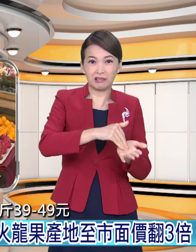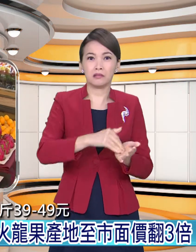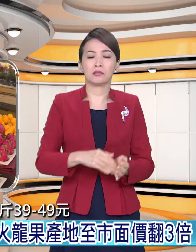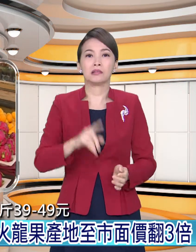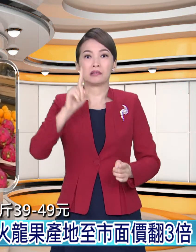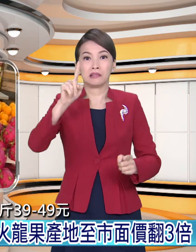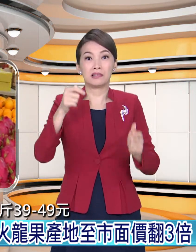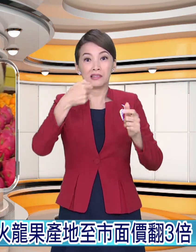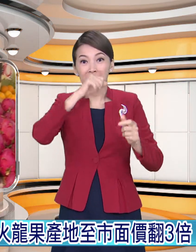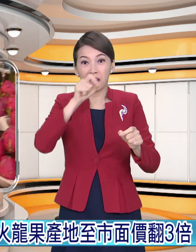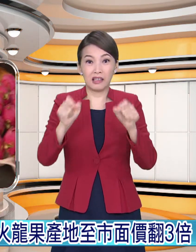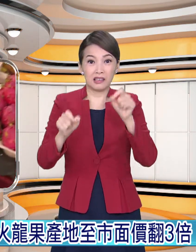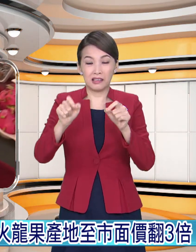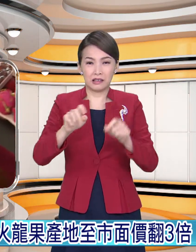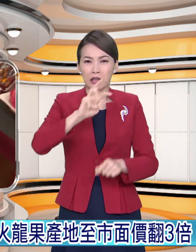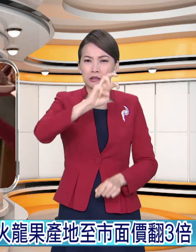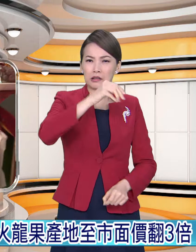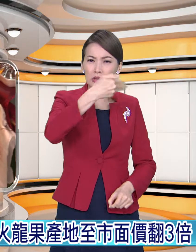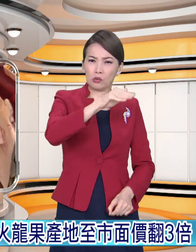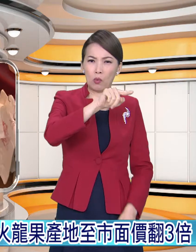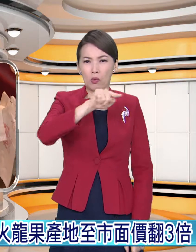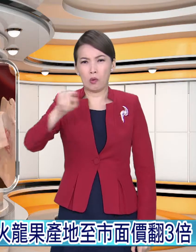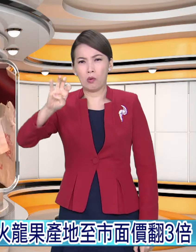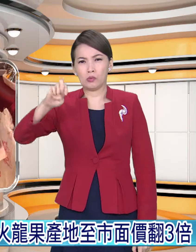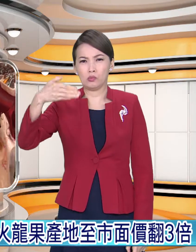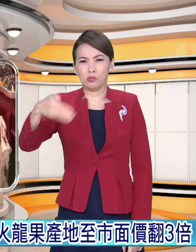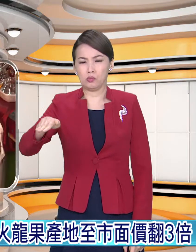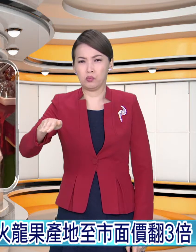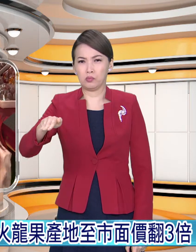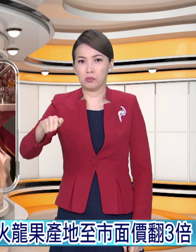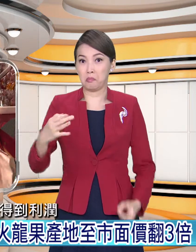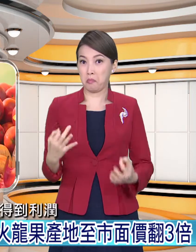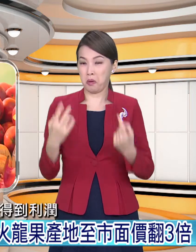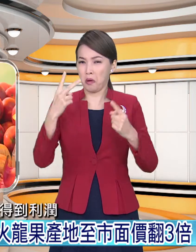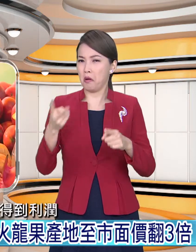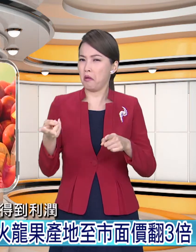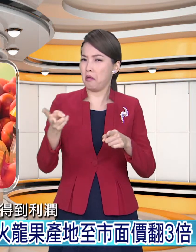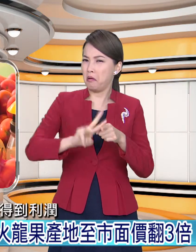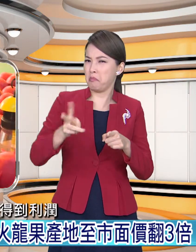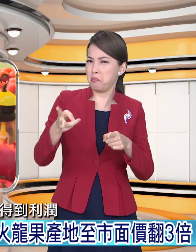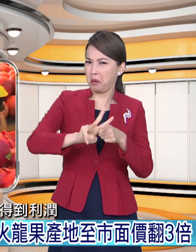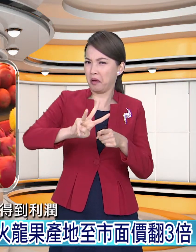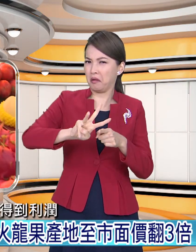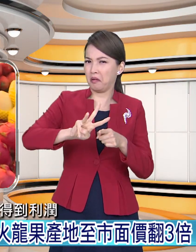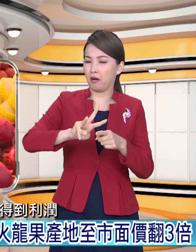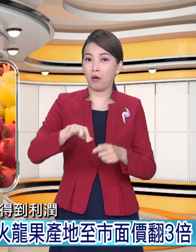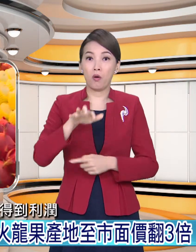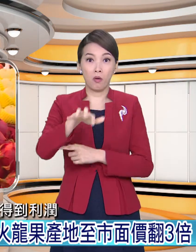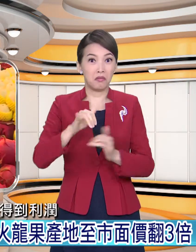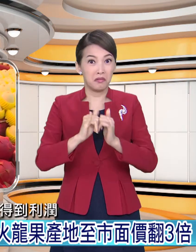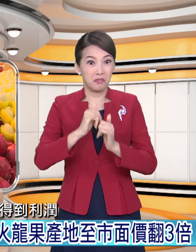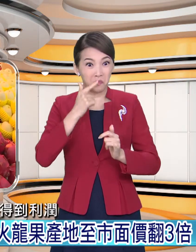39到49元，价格是翻涨了2-3倍，但是农民却不一定赚得到利润。